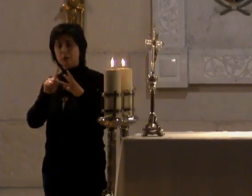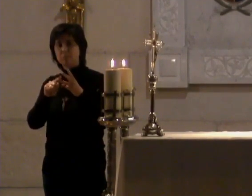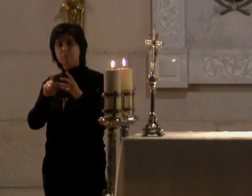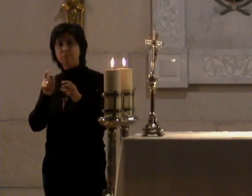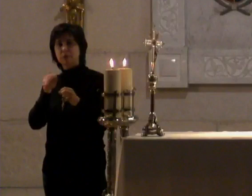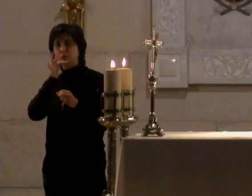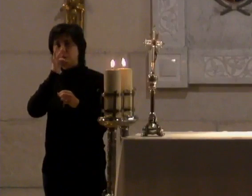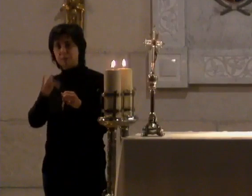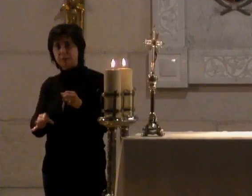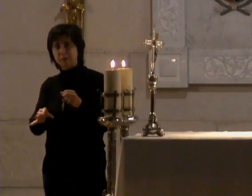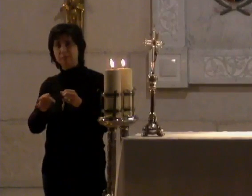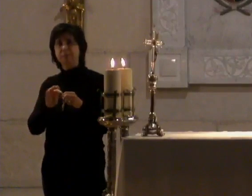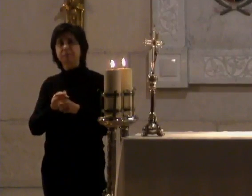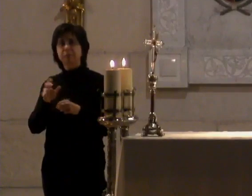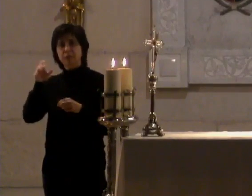comprométete.